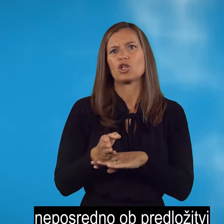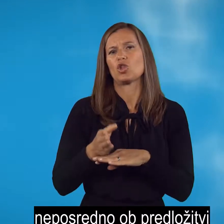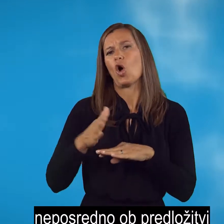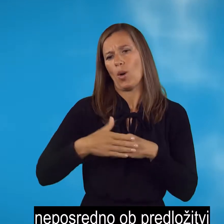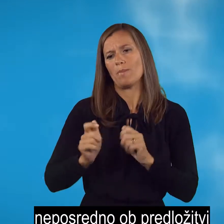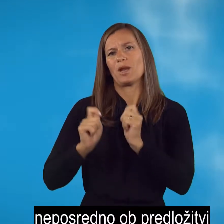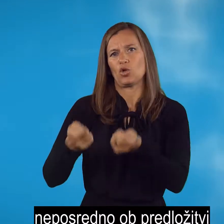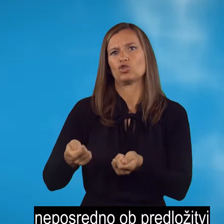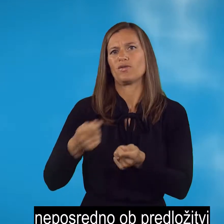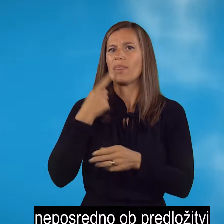ob predložitvi napovedi.